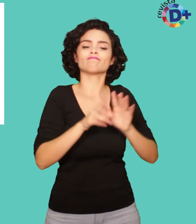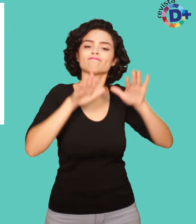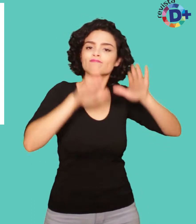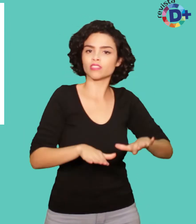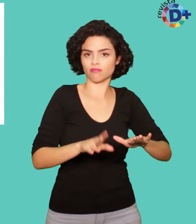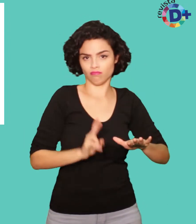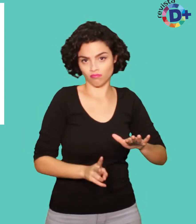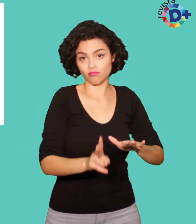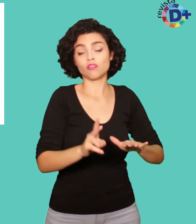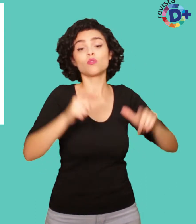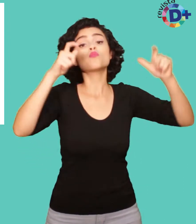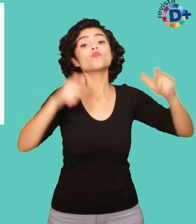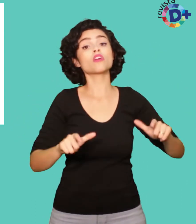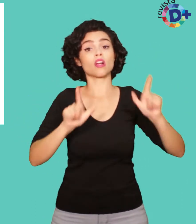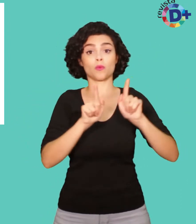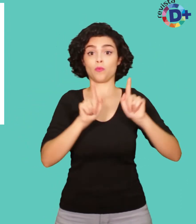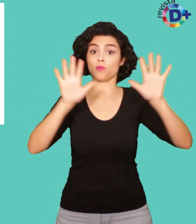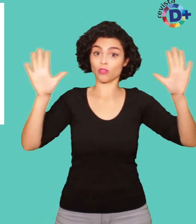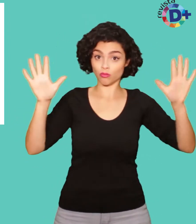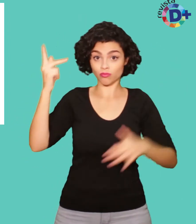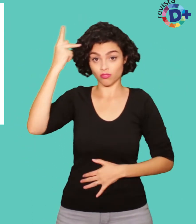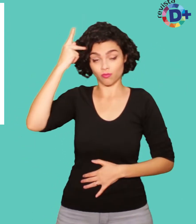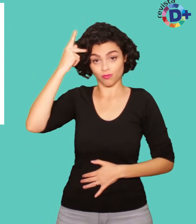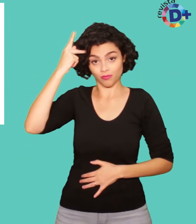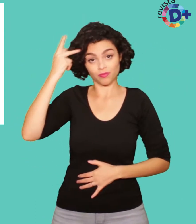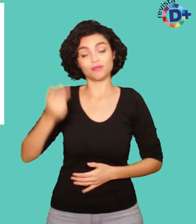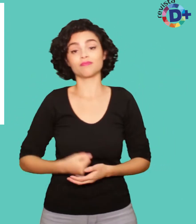ambos localizados em guarulhos são paulo